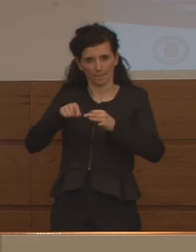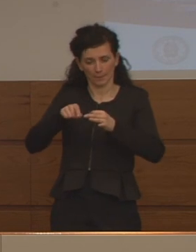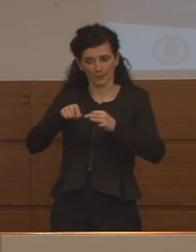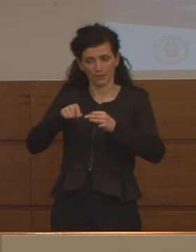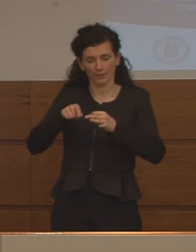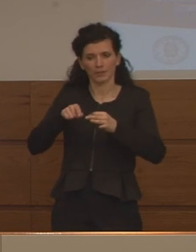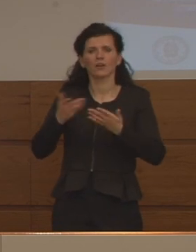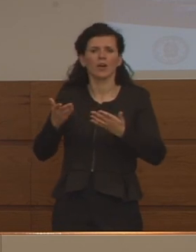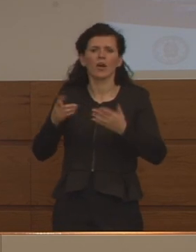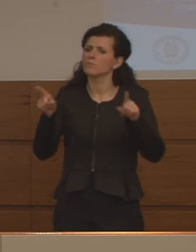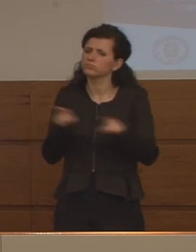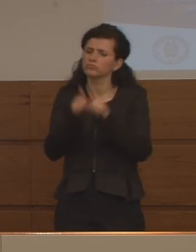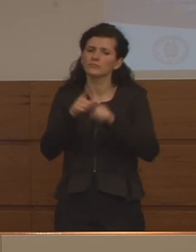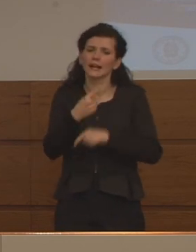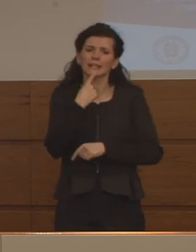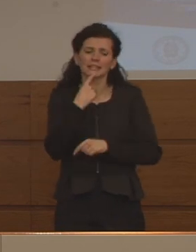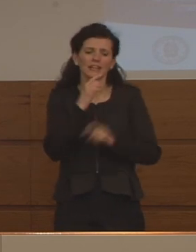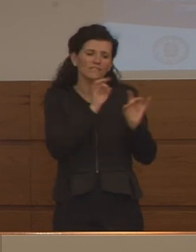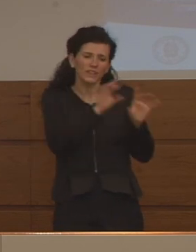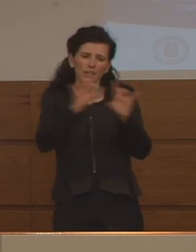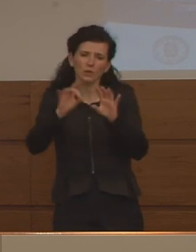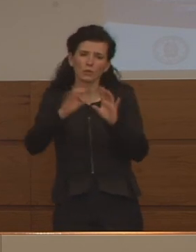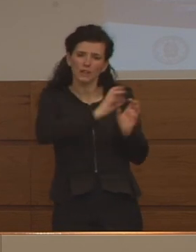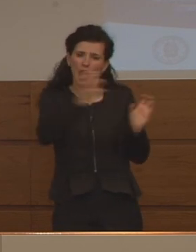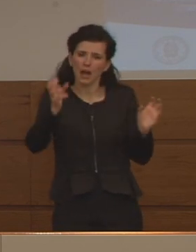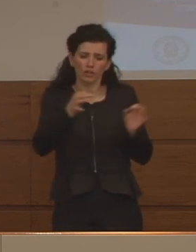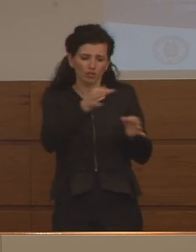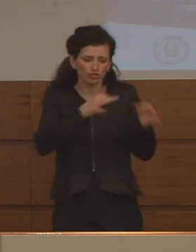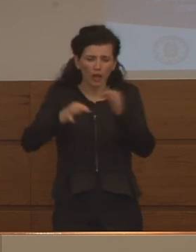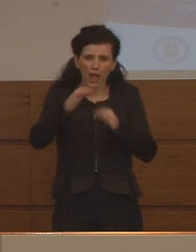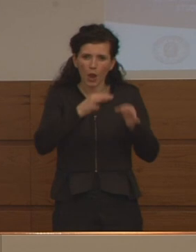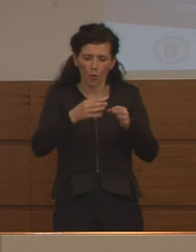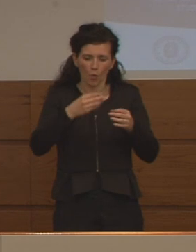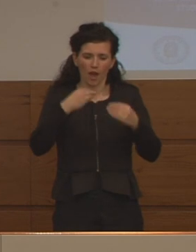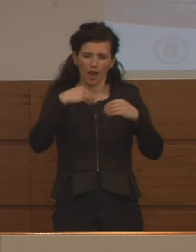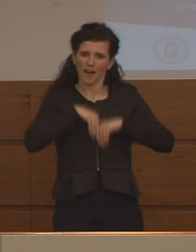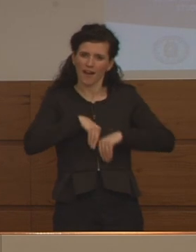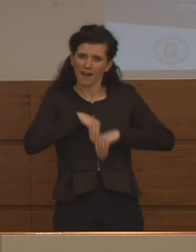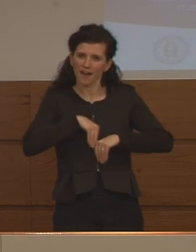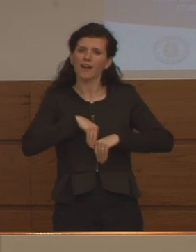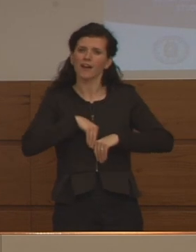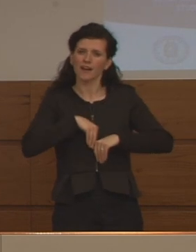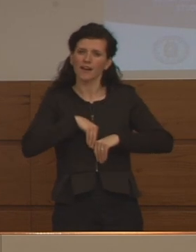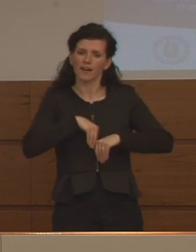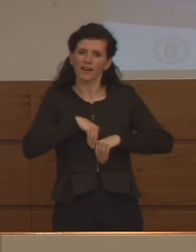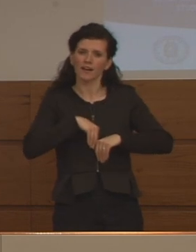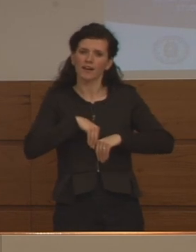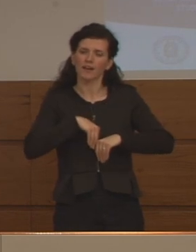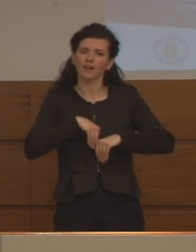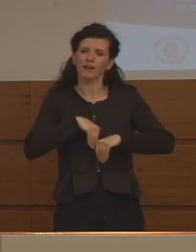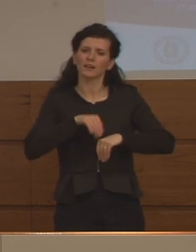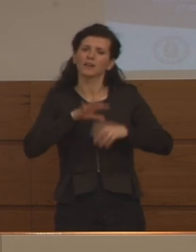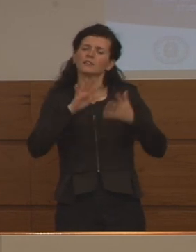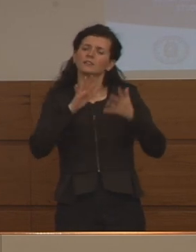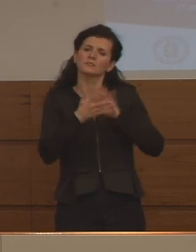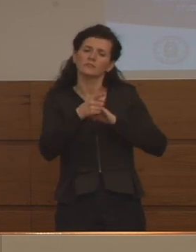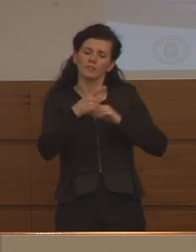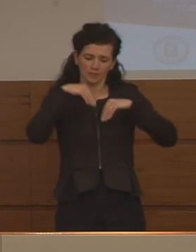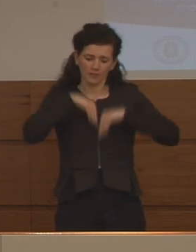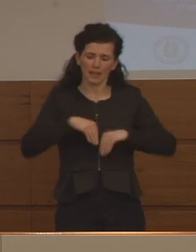tutti i virus di tipo cellulo mediata cioè dire dell'altro pilone fondante del nostro